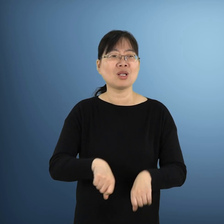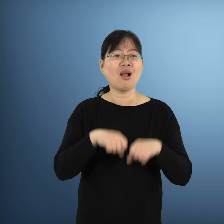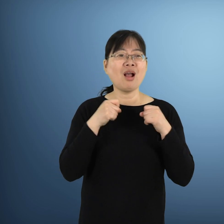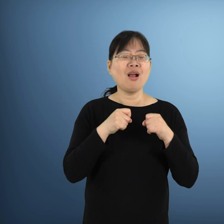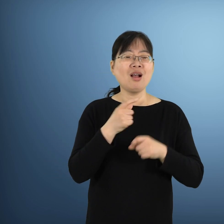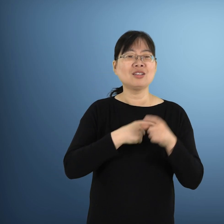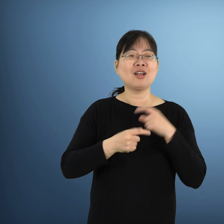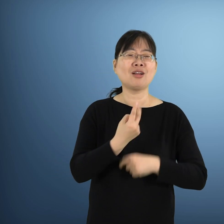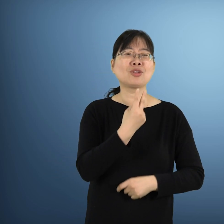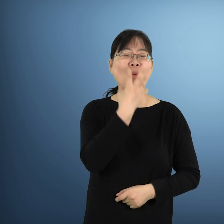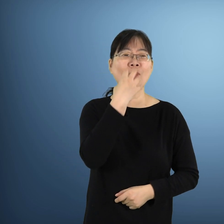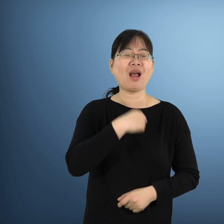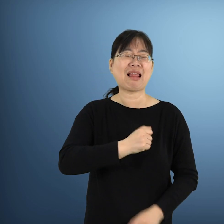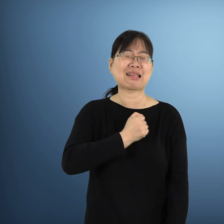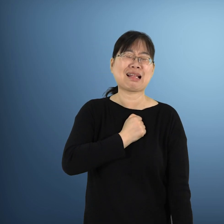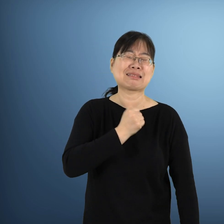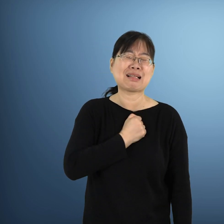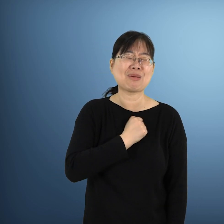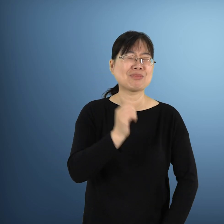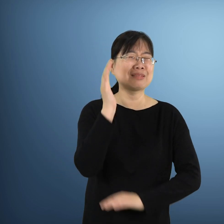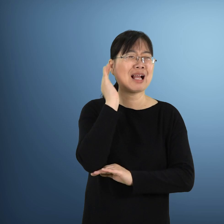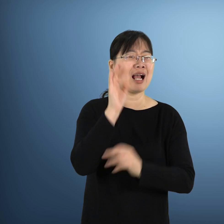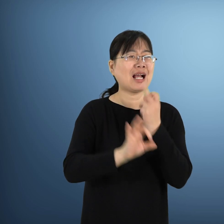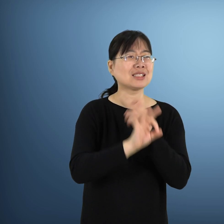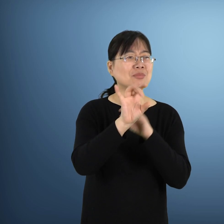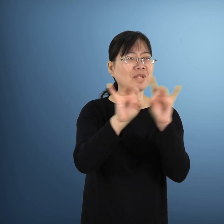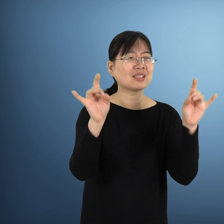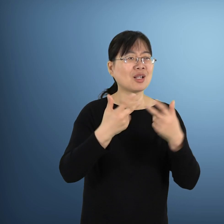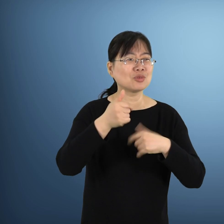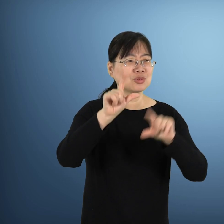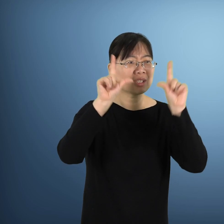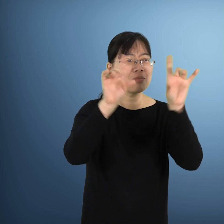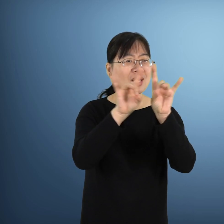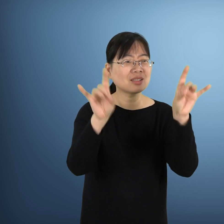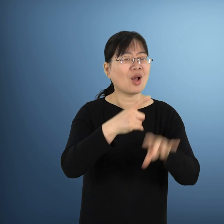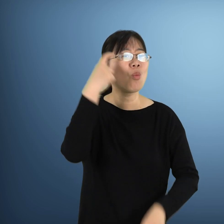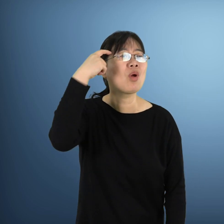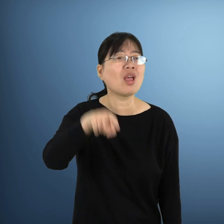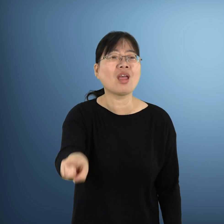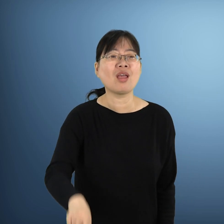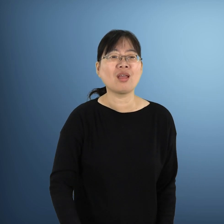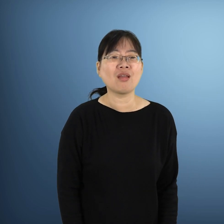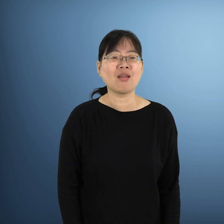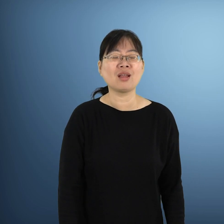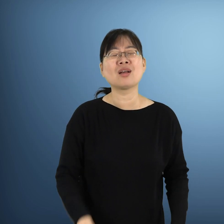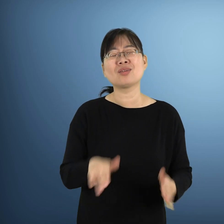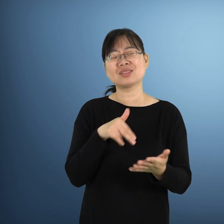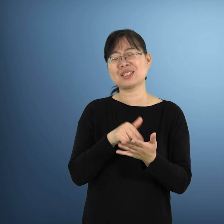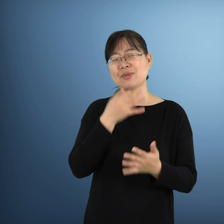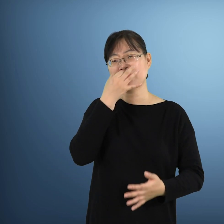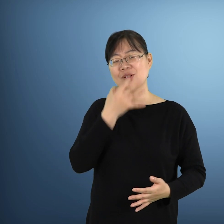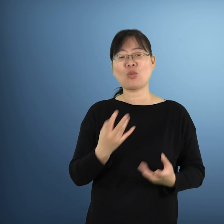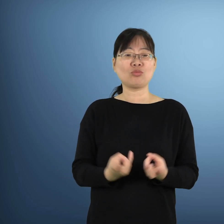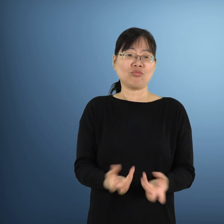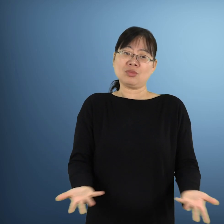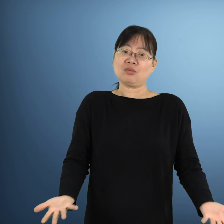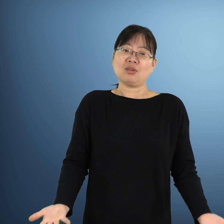이렇게 두개 먹은 것 같은 얘기를 그냥 아침마다 합니까? 그 현실이에요. 어쩔 수